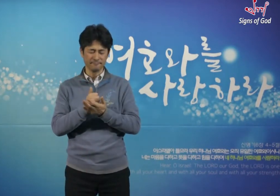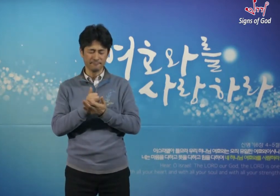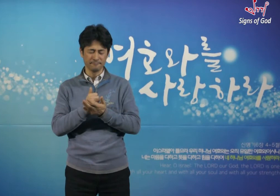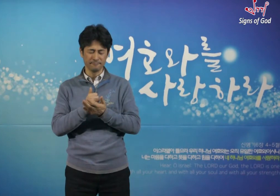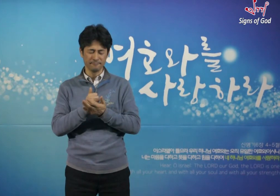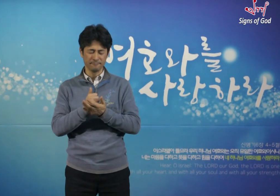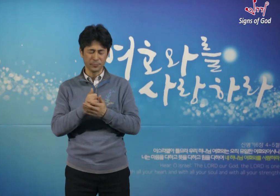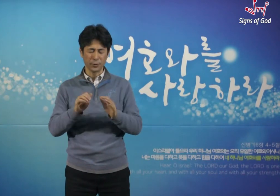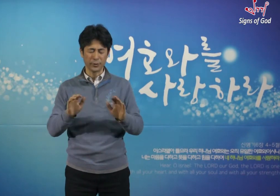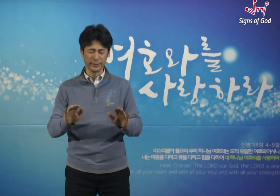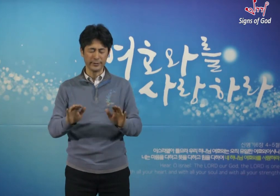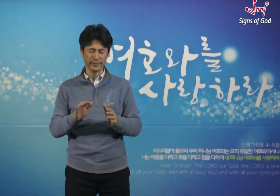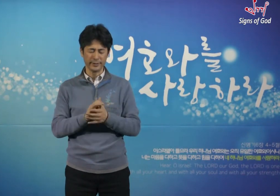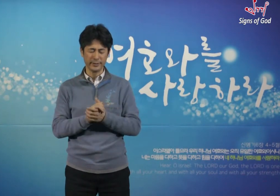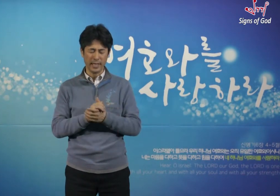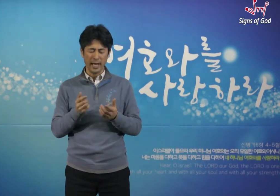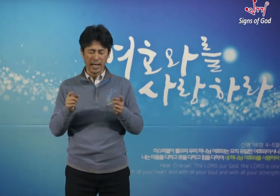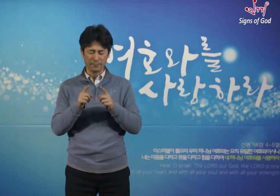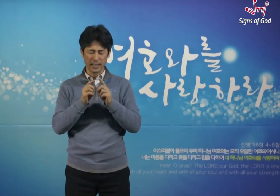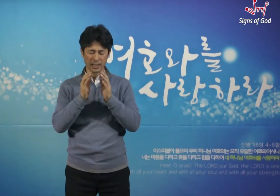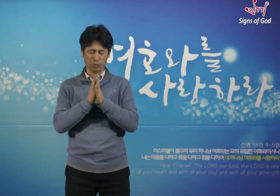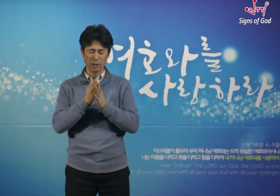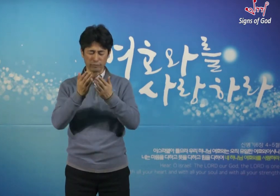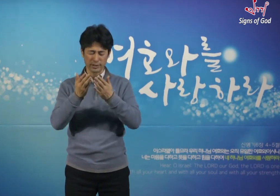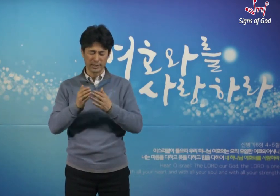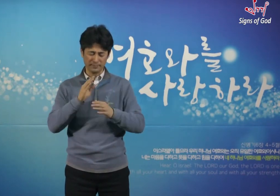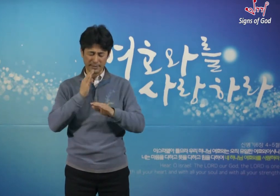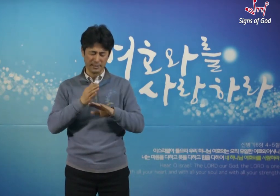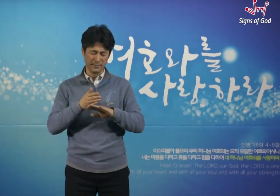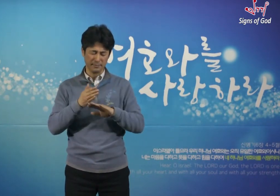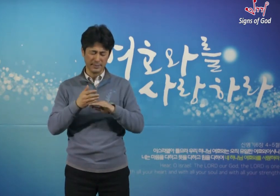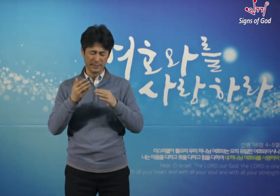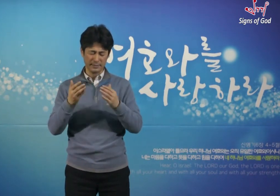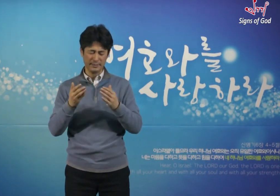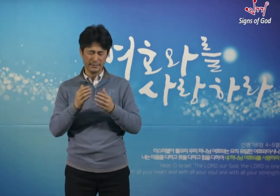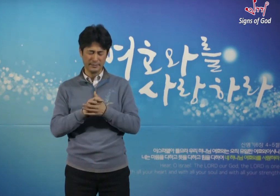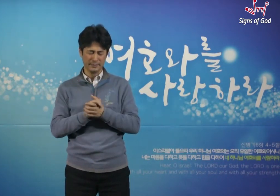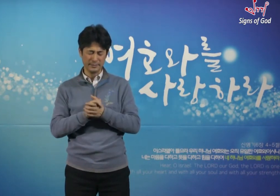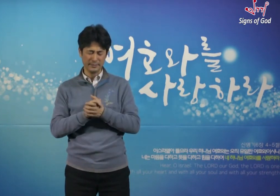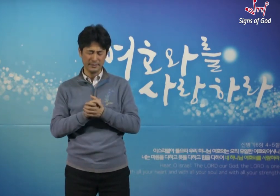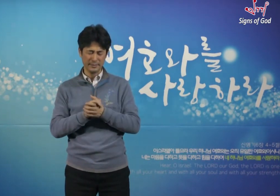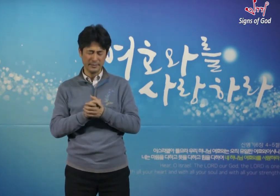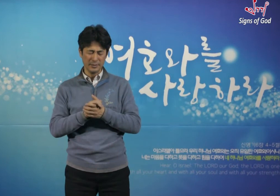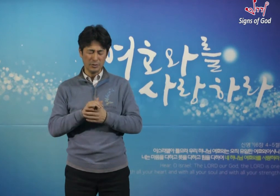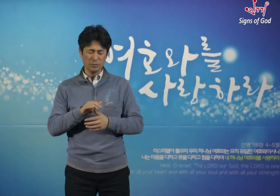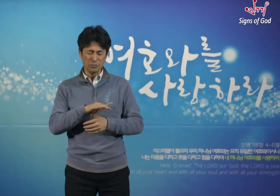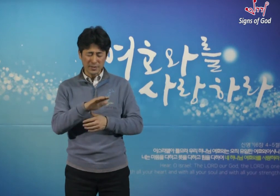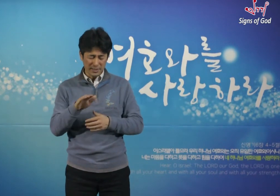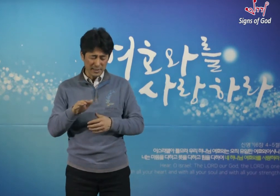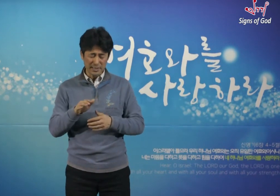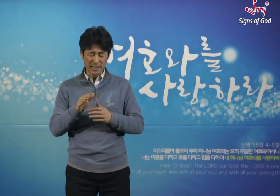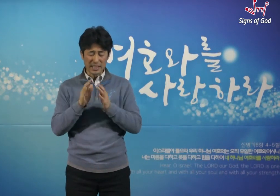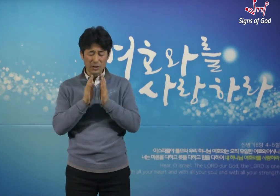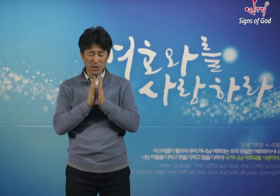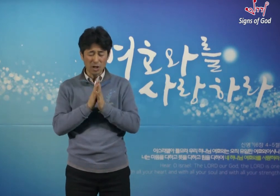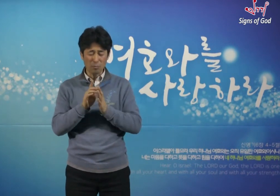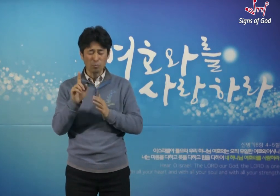하나님 오늘 함께 기도하기 원합니다. 기도드립니다. 우리